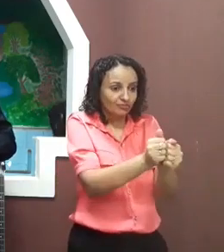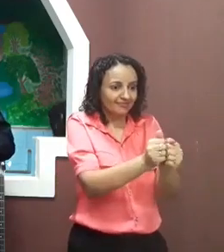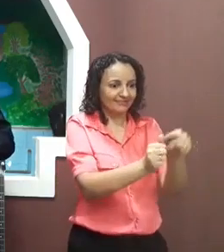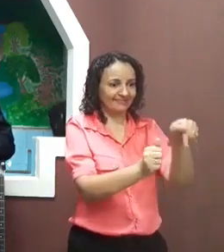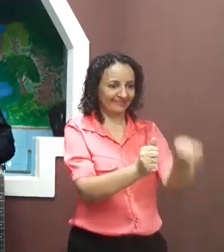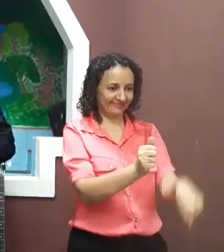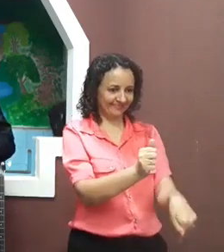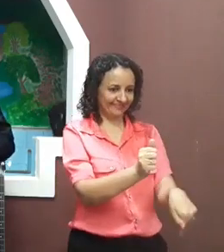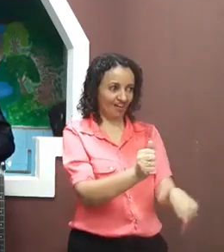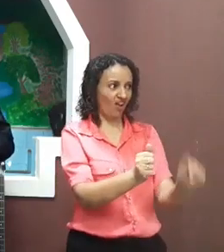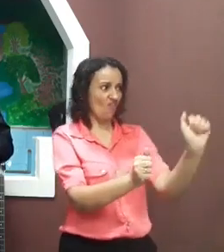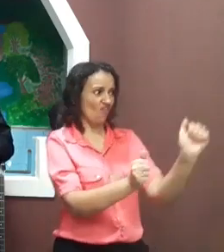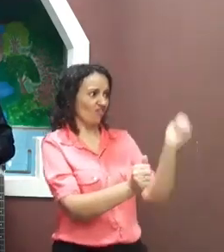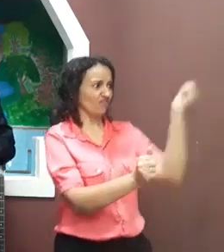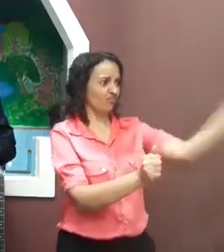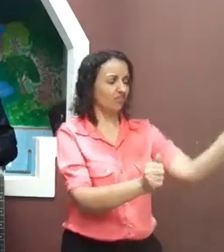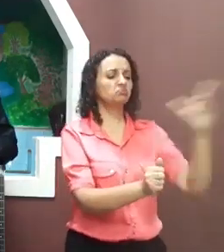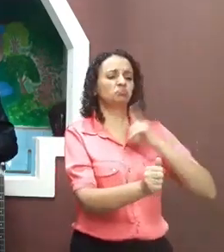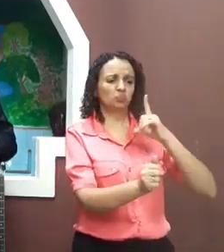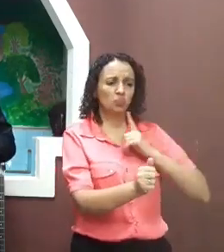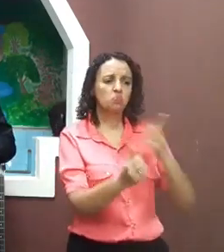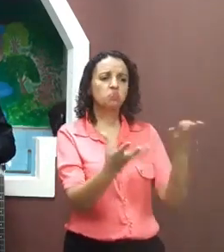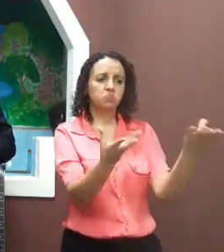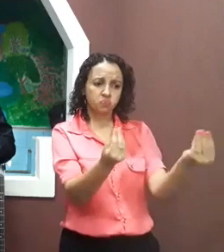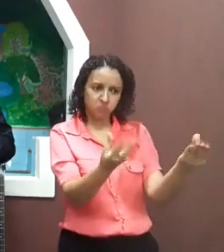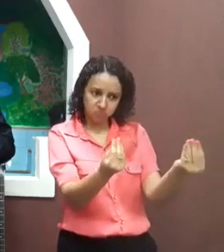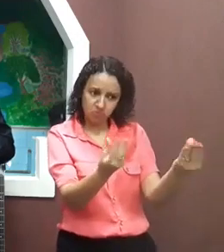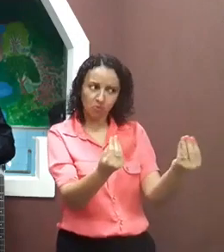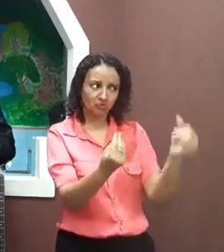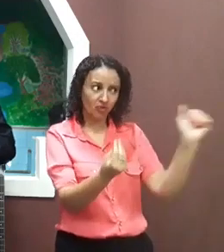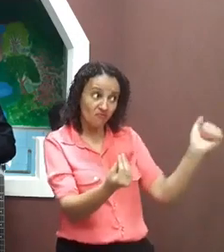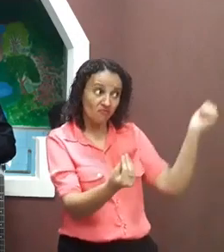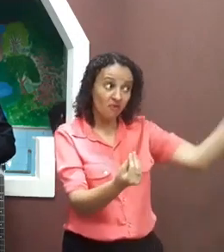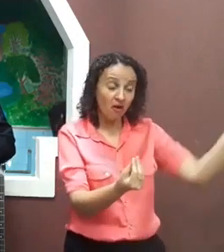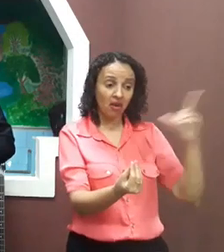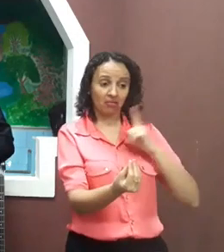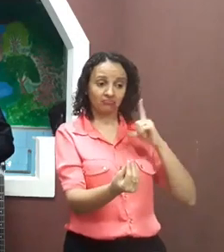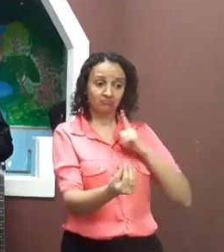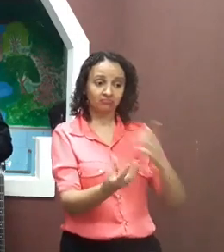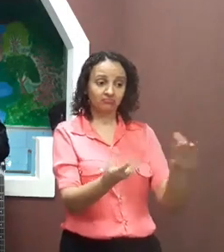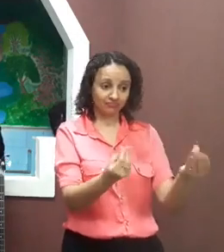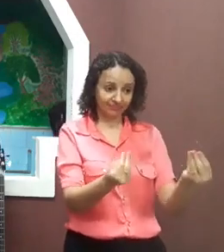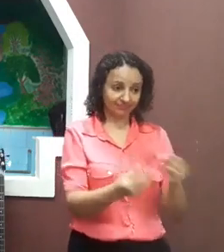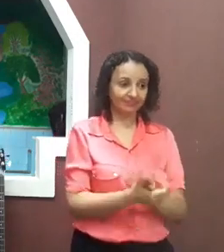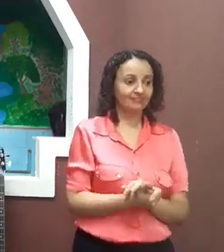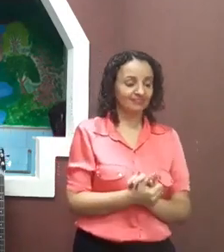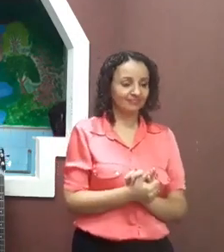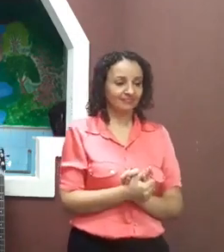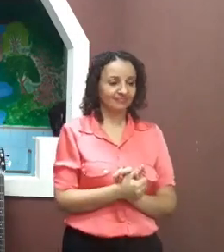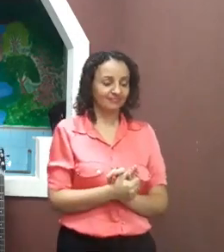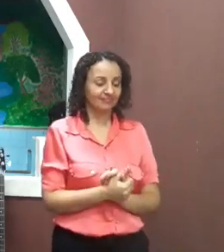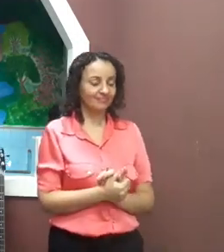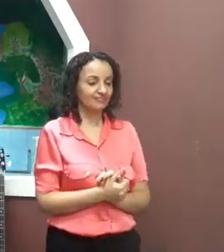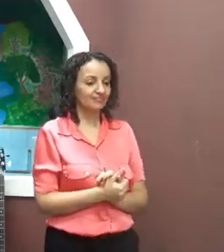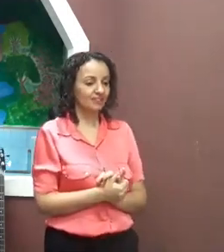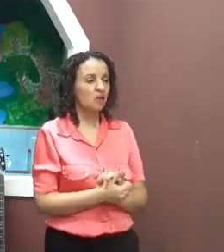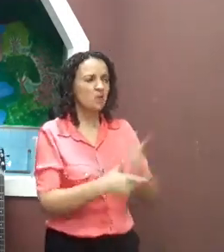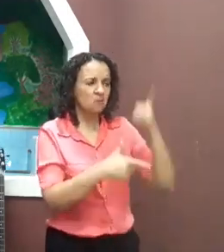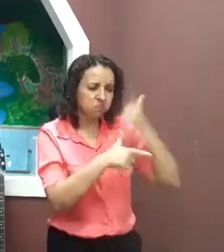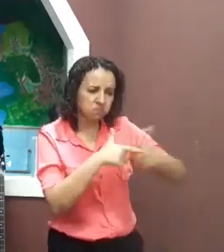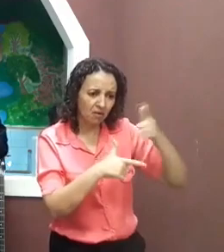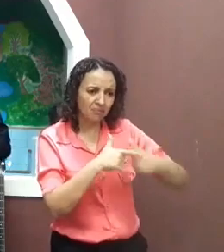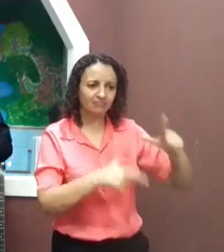tem um monte. Tem, viva com elas. Mas as pessoas da igreja são diferentes. Não, pastor, tem problemas. Tem também. E